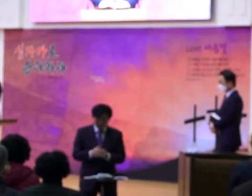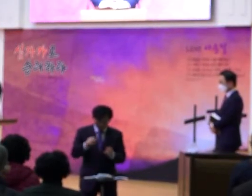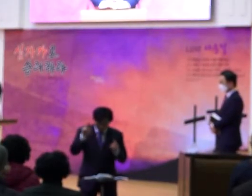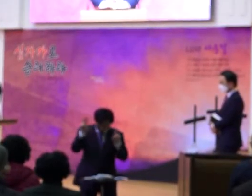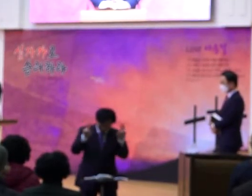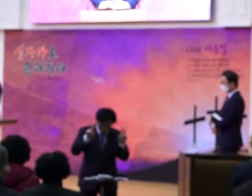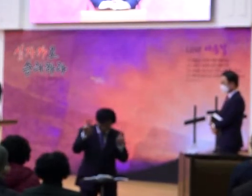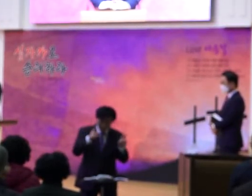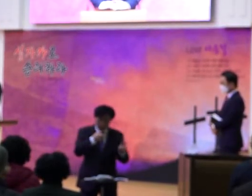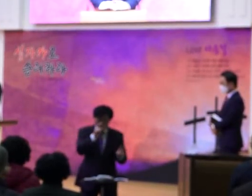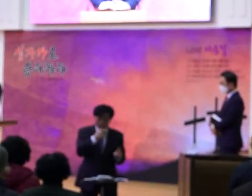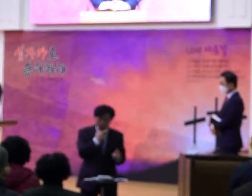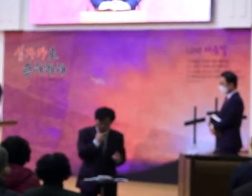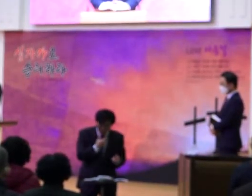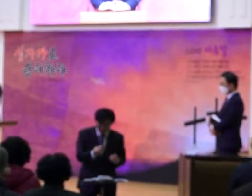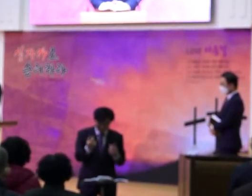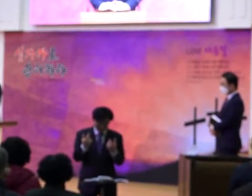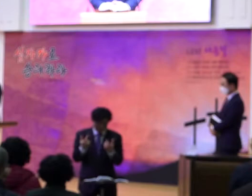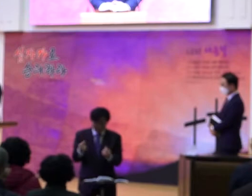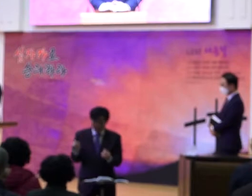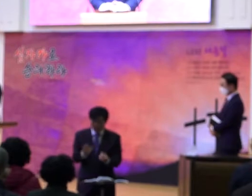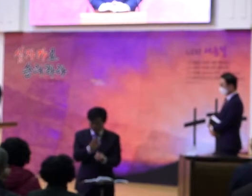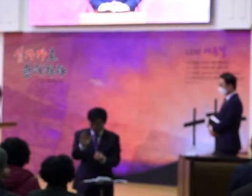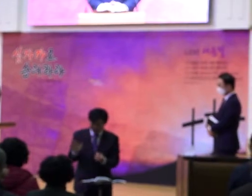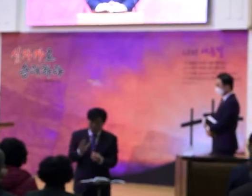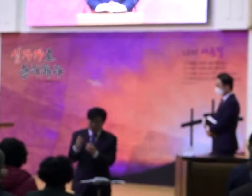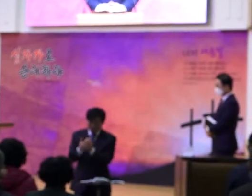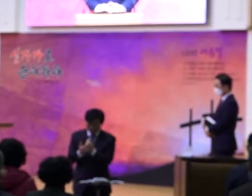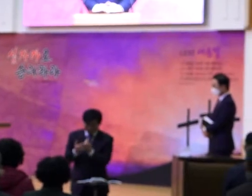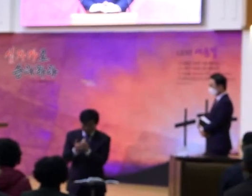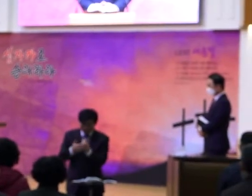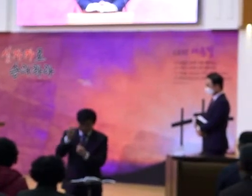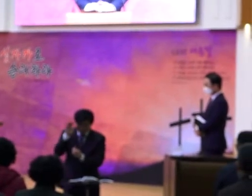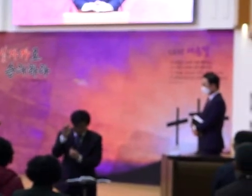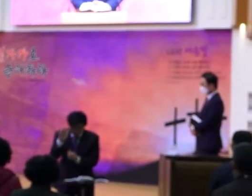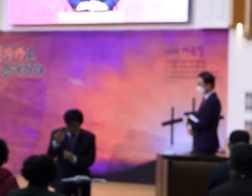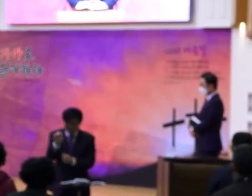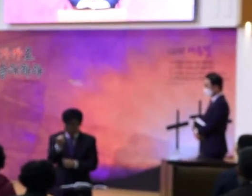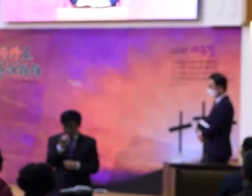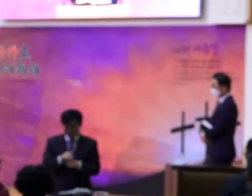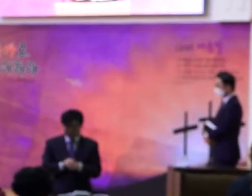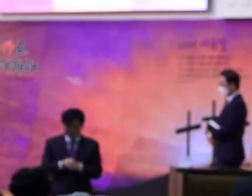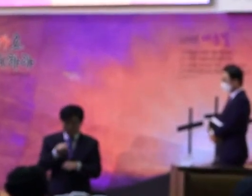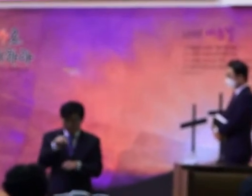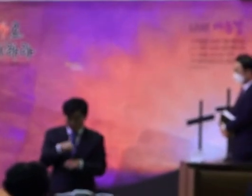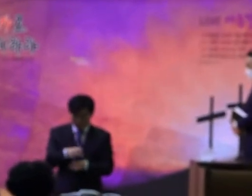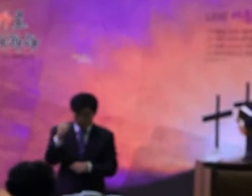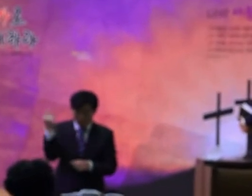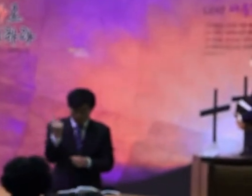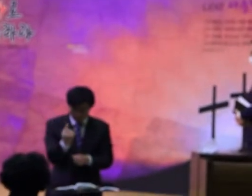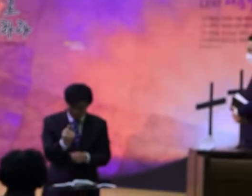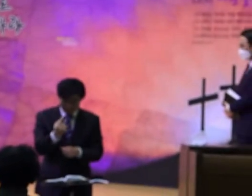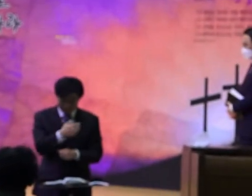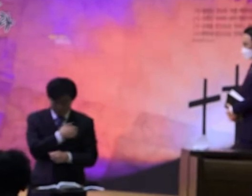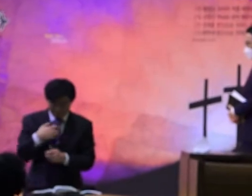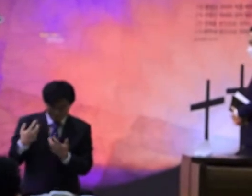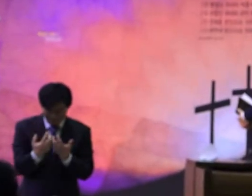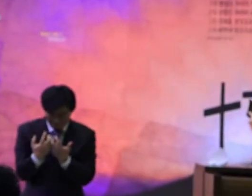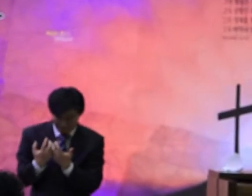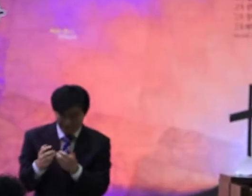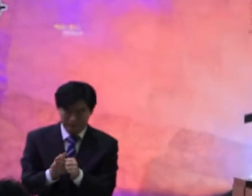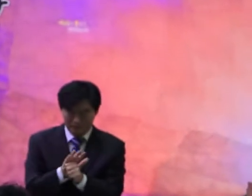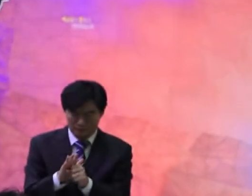마음으로 은혜를 사모하고 있습니다. 주여, 이곳에 오셔서 넘치는 사랑으로 채워 주옵소서. 우리의